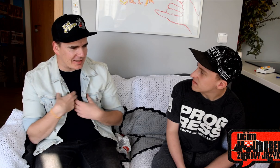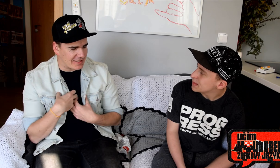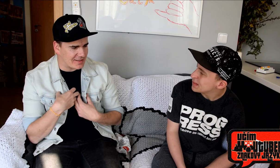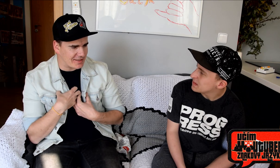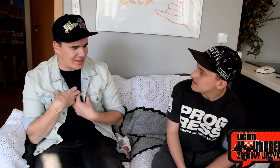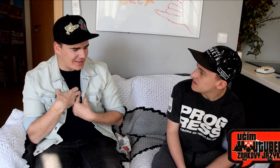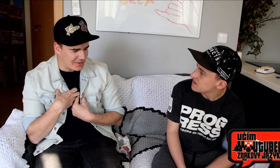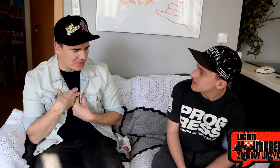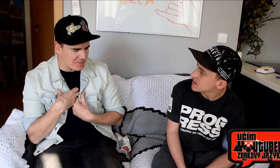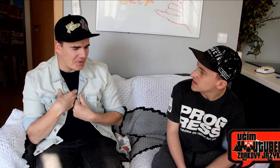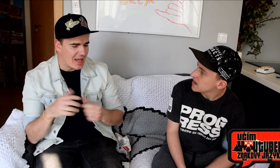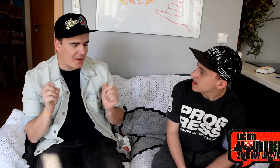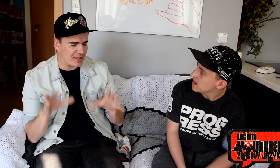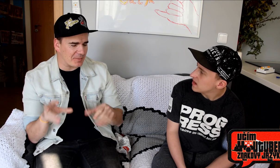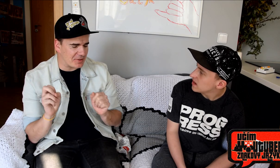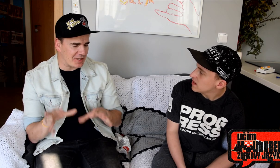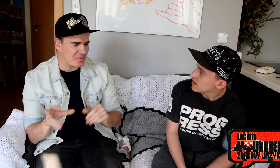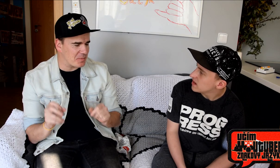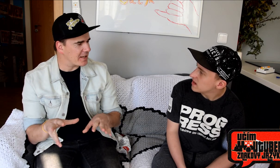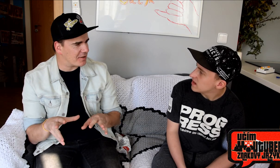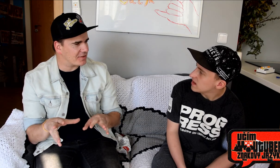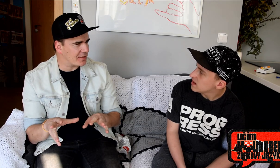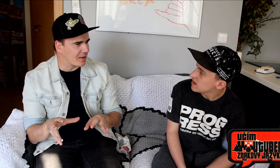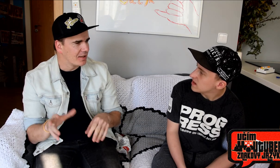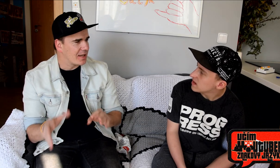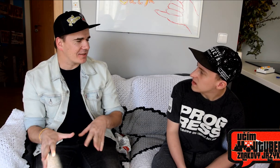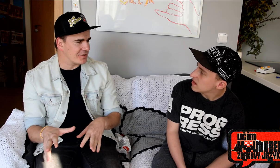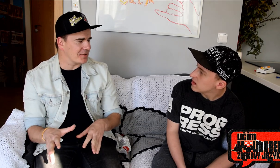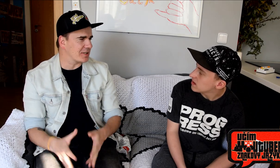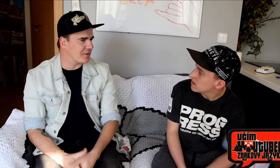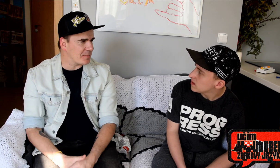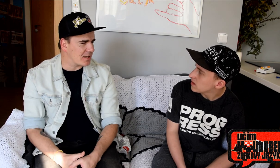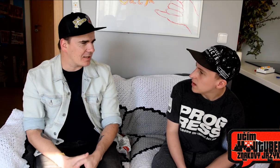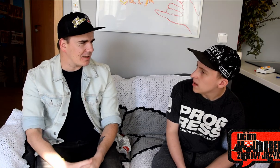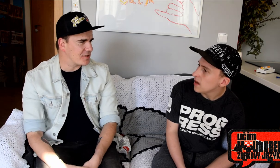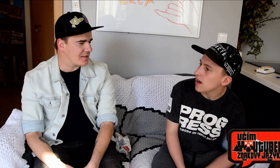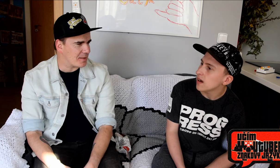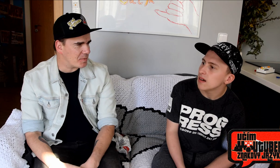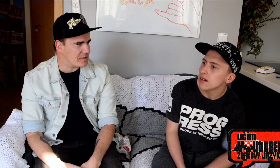lidi cítili tu hudbu a pak tam do rytmu blikalo světlo. Existují takovýhle mejdany v České republice?